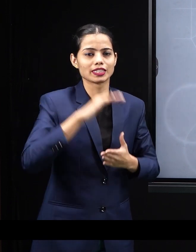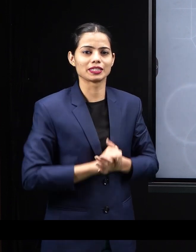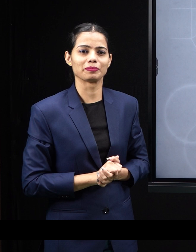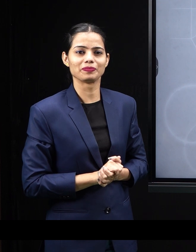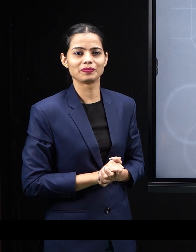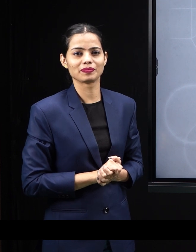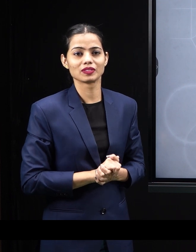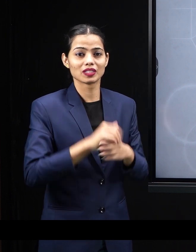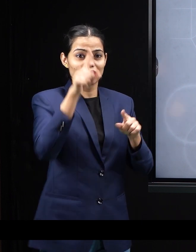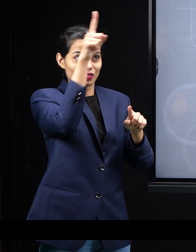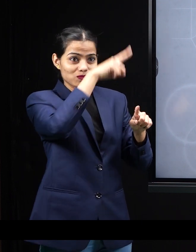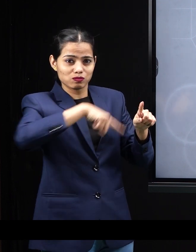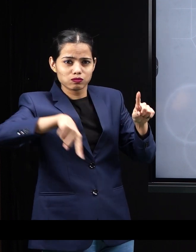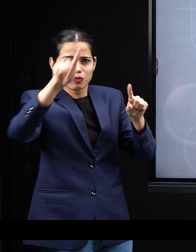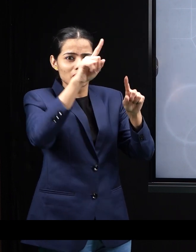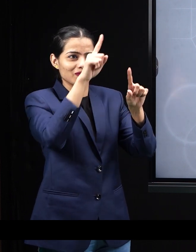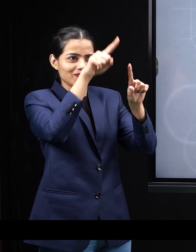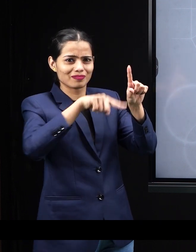ಕೆತ್ತಲಾದ ಕೋನ ಪ್ರಮೇಯ,